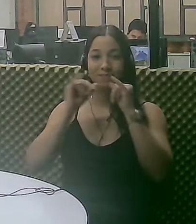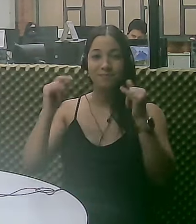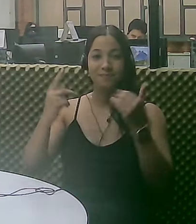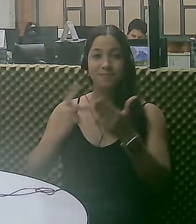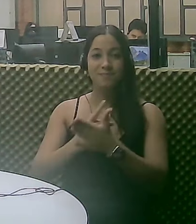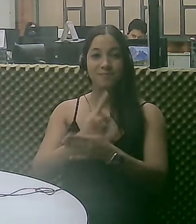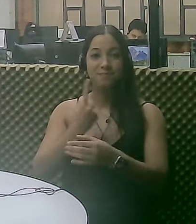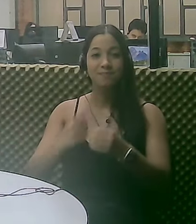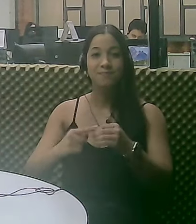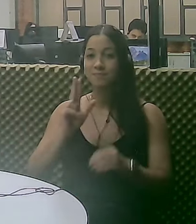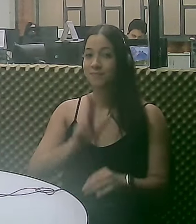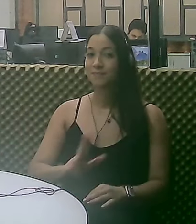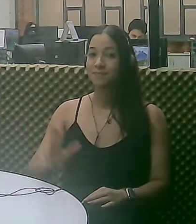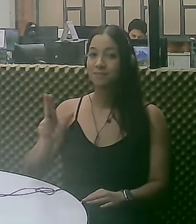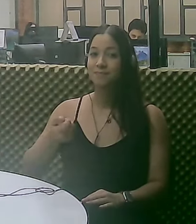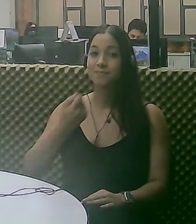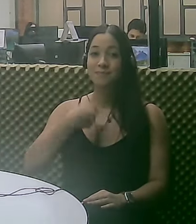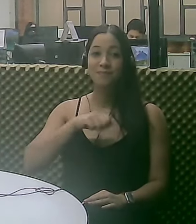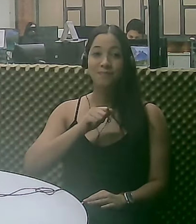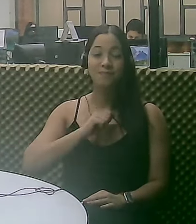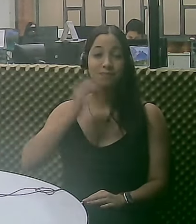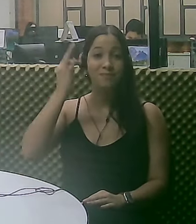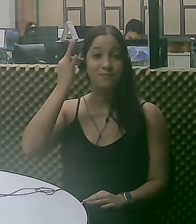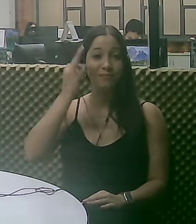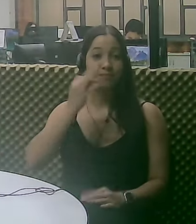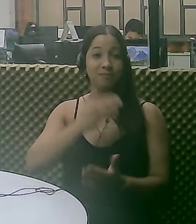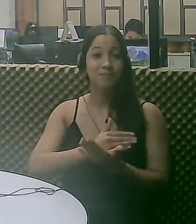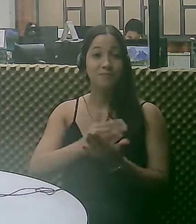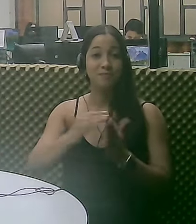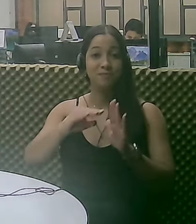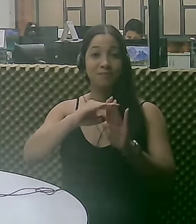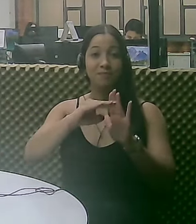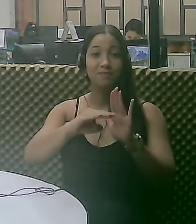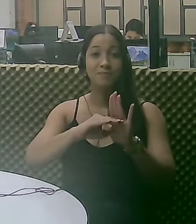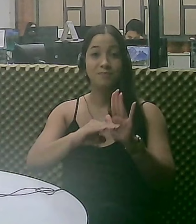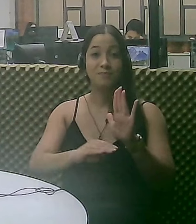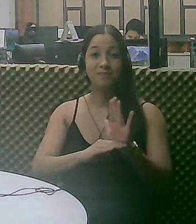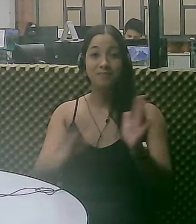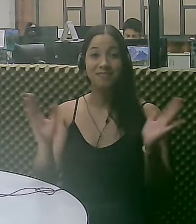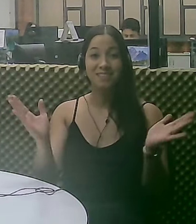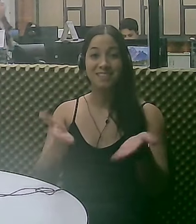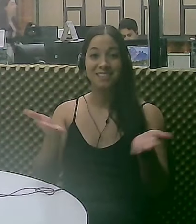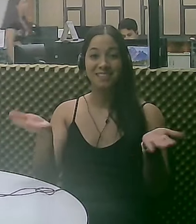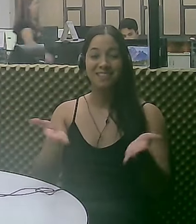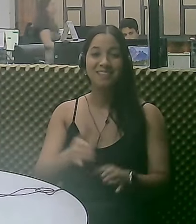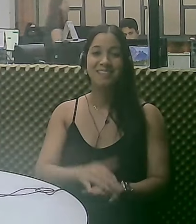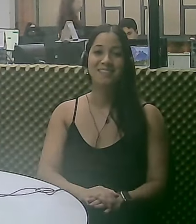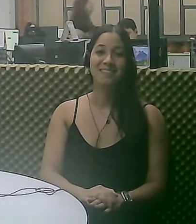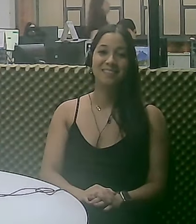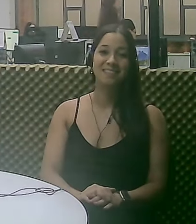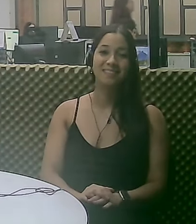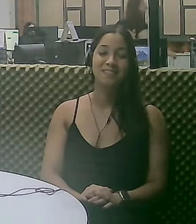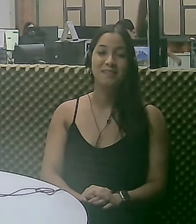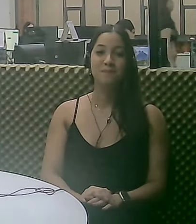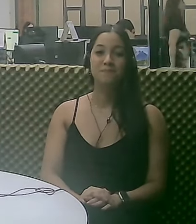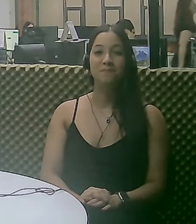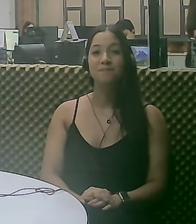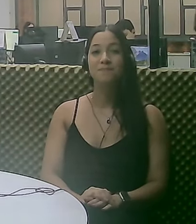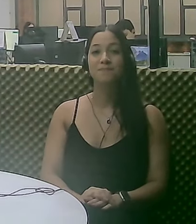fato acontece em Uberlândia. Eu sou o Fernando Cassi e começamos com os destaques da edição de hoje.